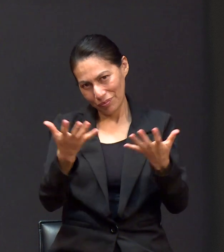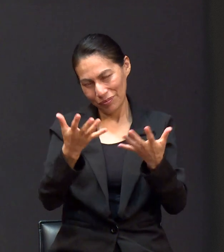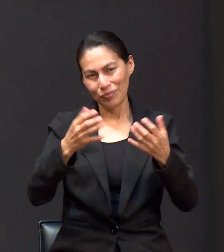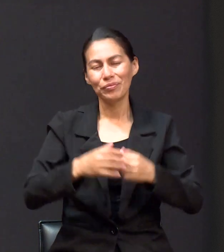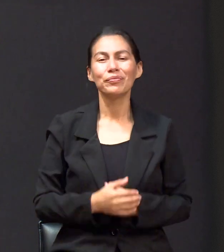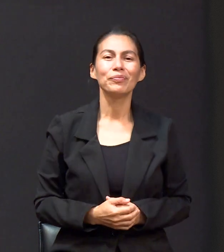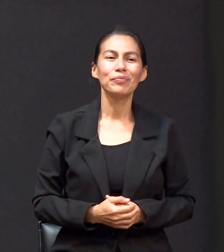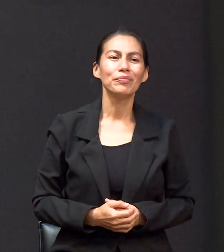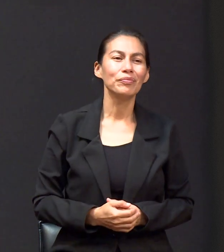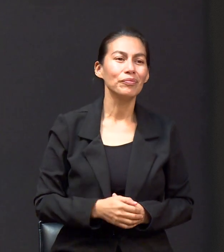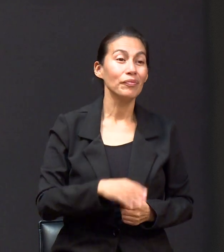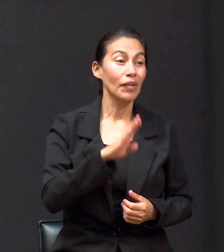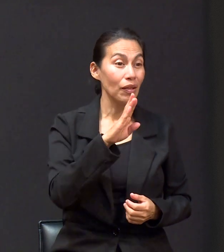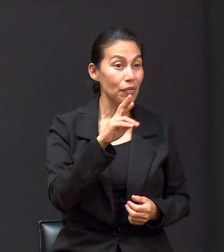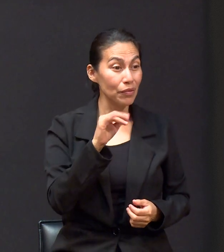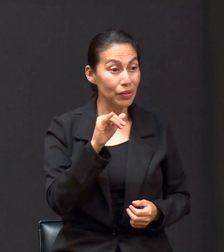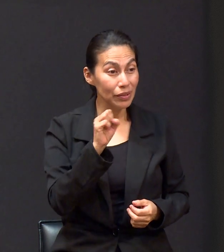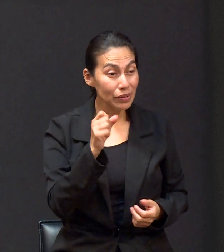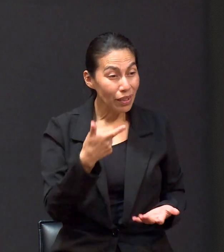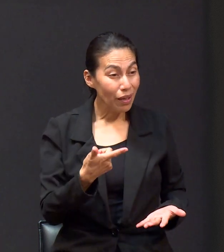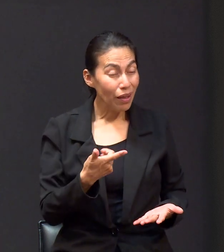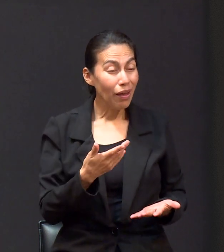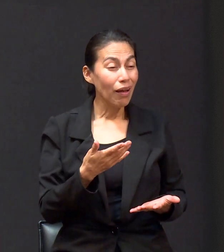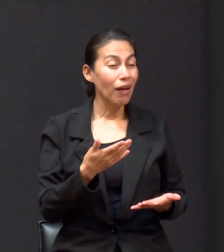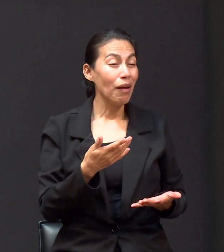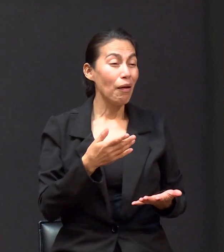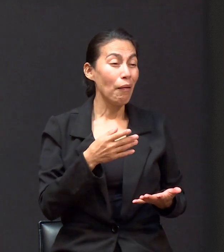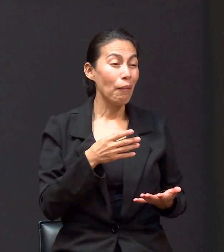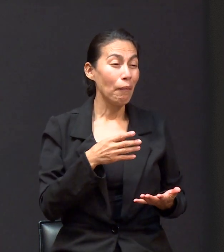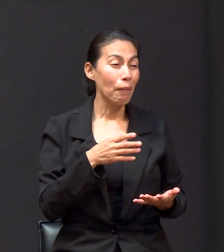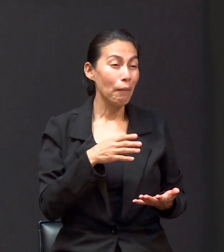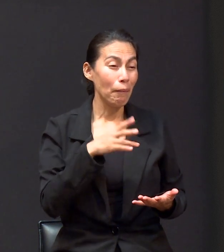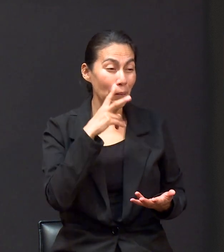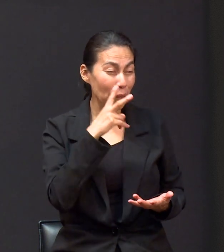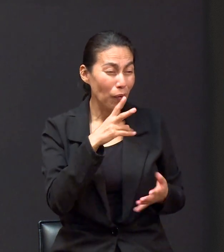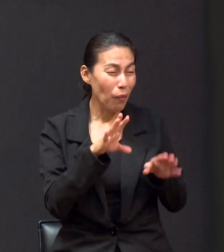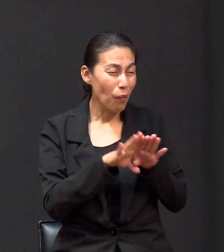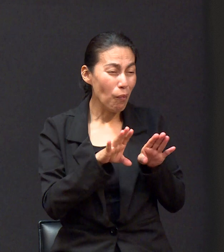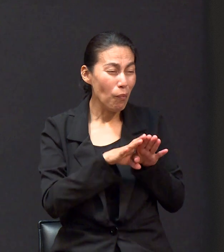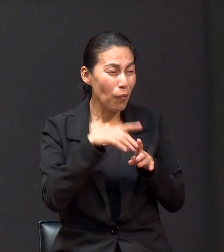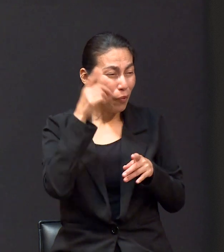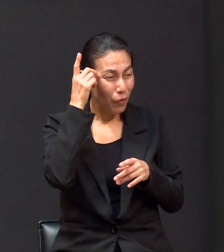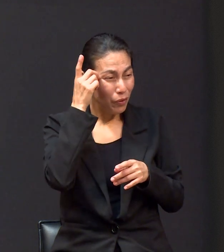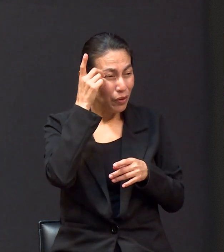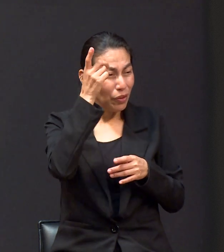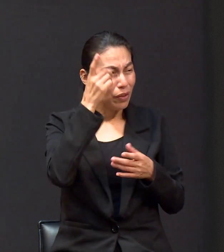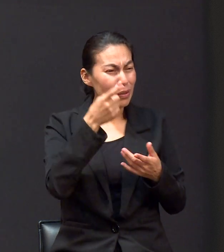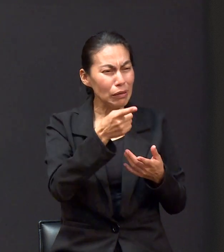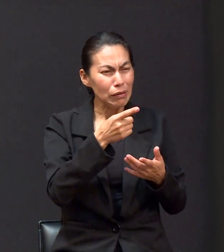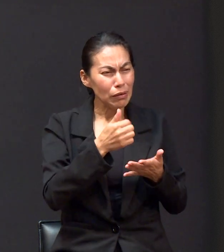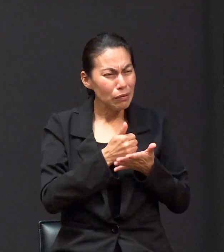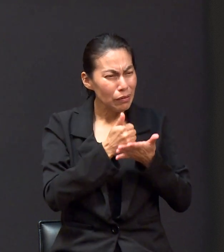hace contigo. Así que, Brisa, vemos cómo Dios te ha mantenido,